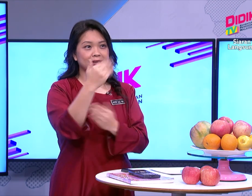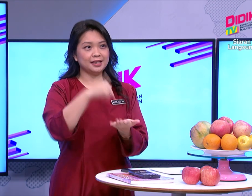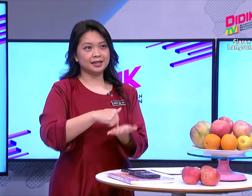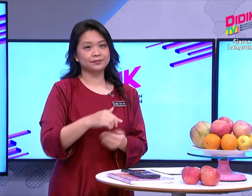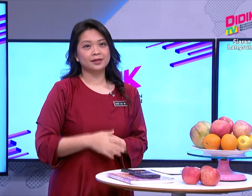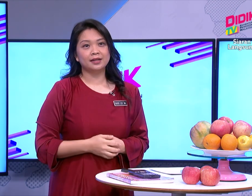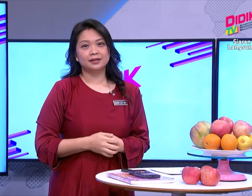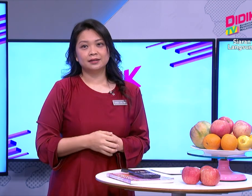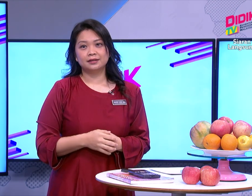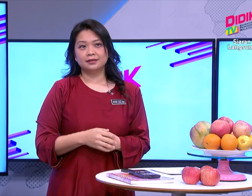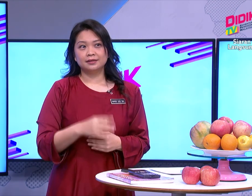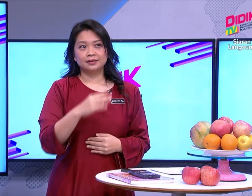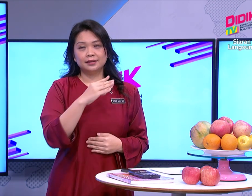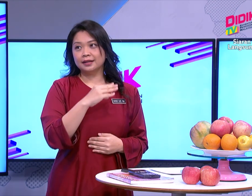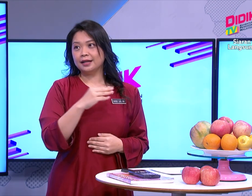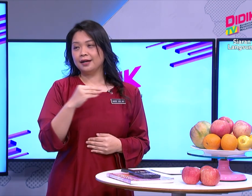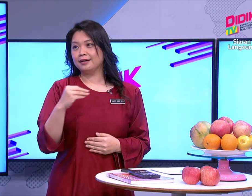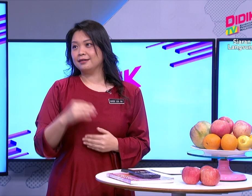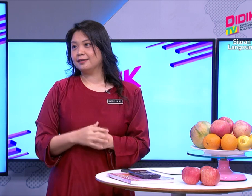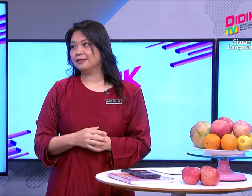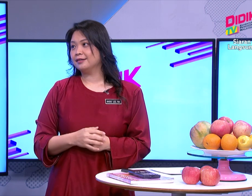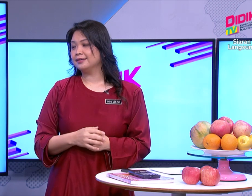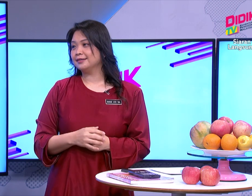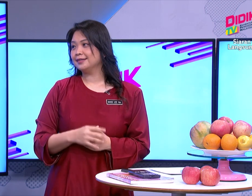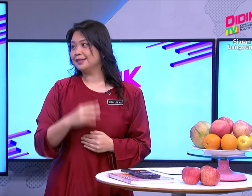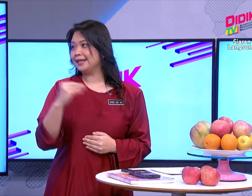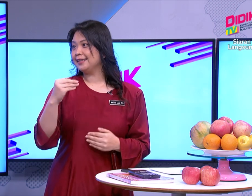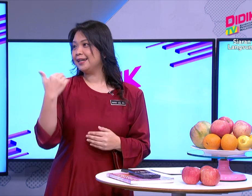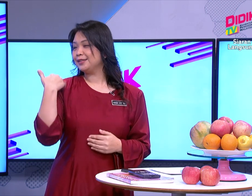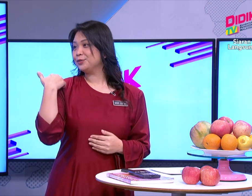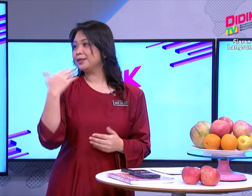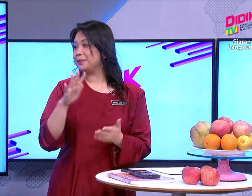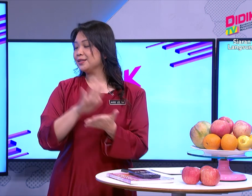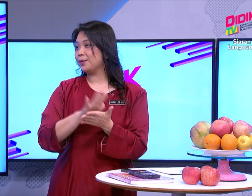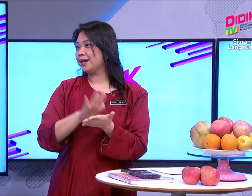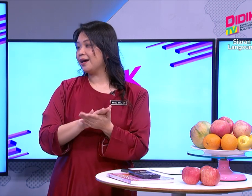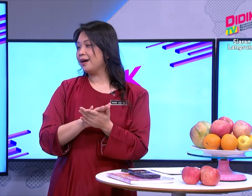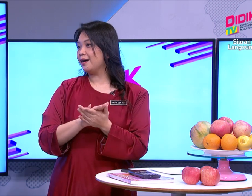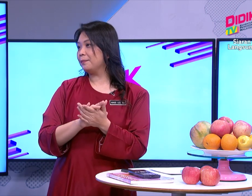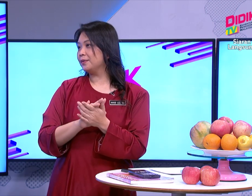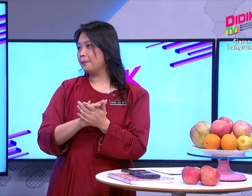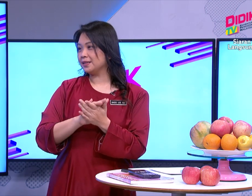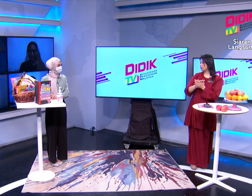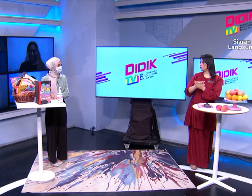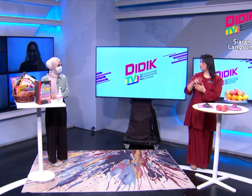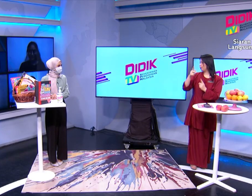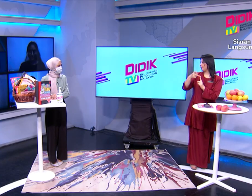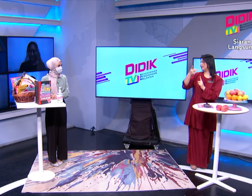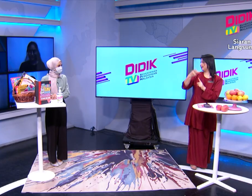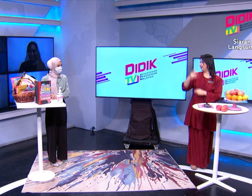SMK Sultan Abdul Somad Petaling Jaya Oke dia ada juga dapat sekolah persekutuan Pulau Pinang